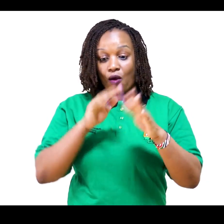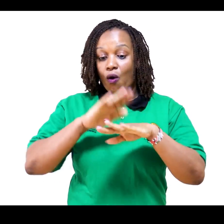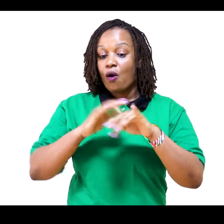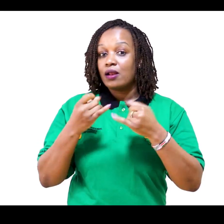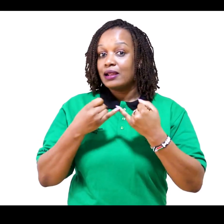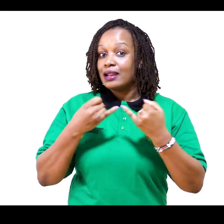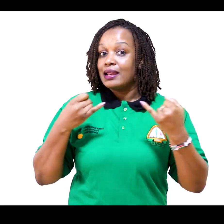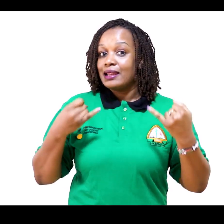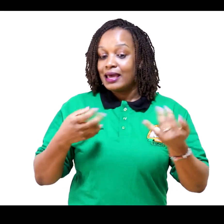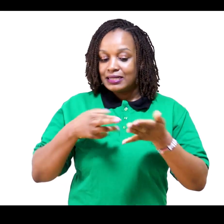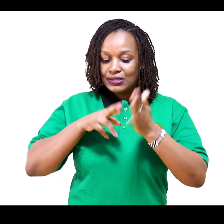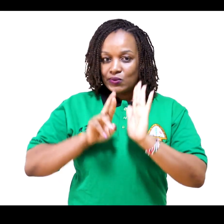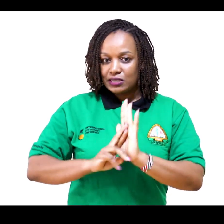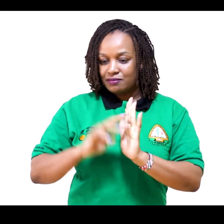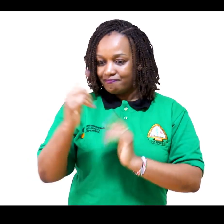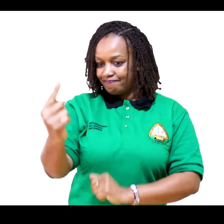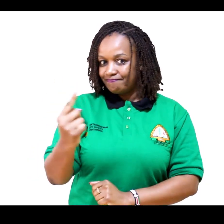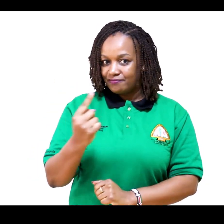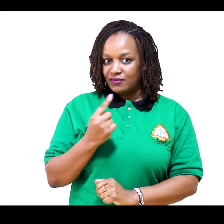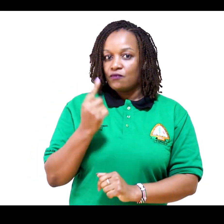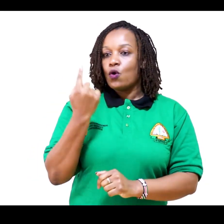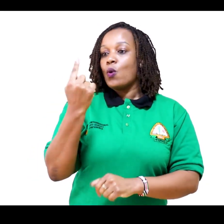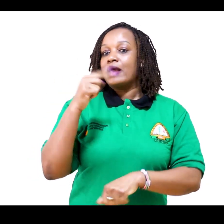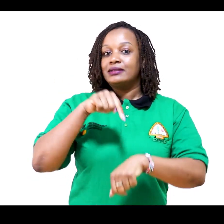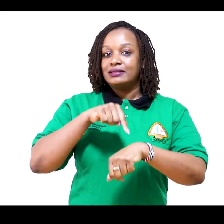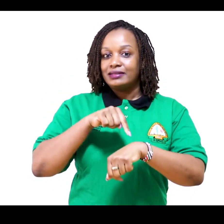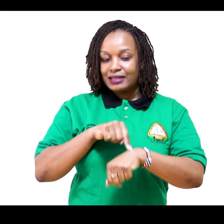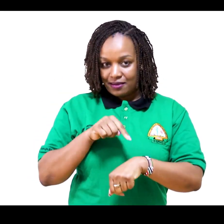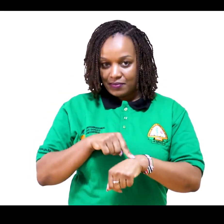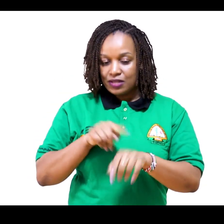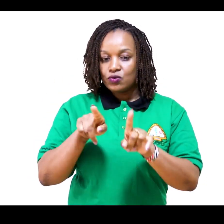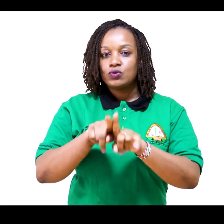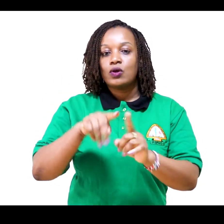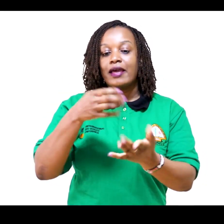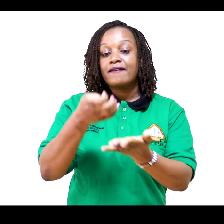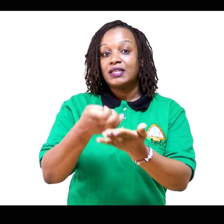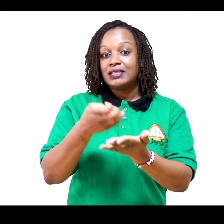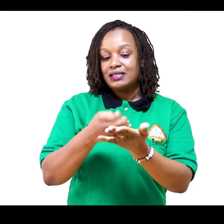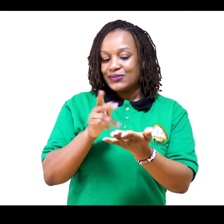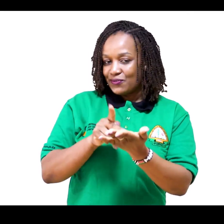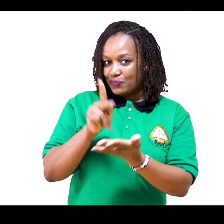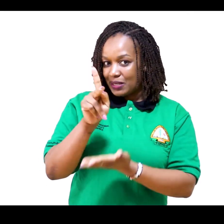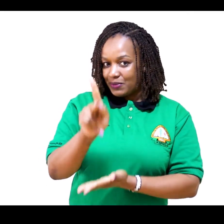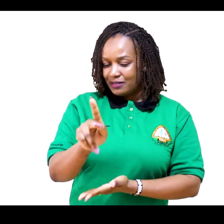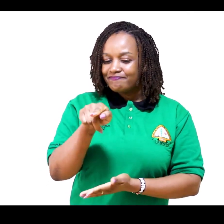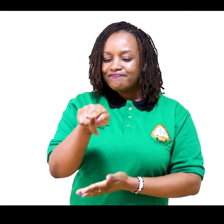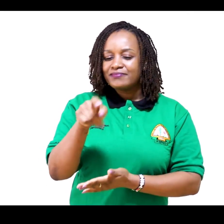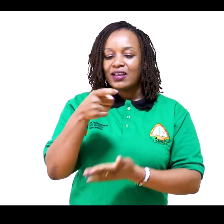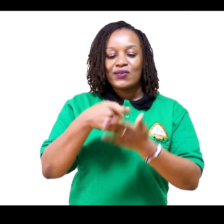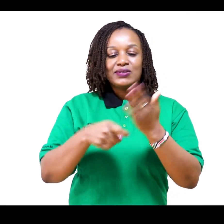la mtandaoni, tembea kwa mauzo ya mara moja, udhibitisho wa malipo. Gharama ya